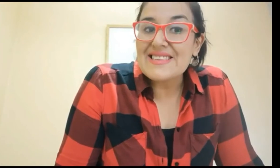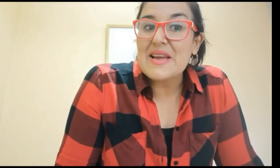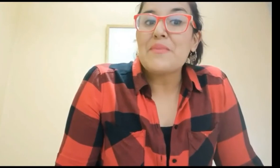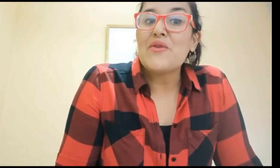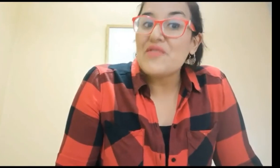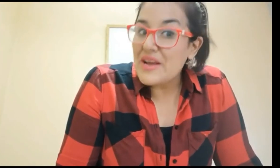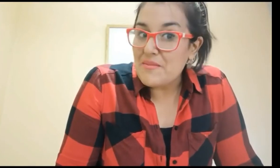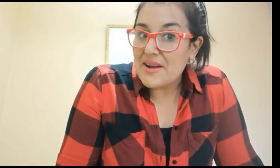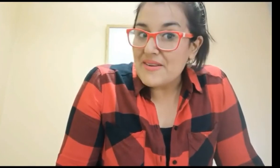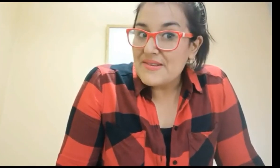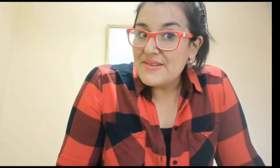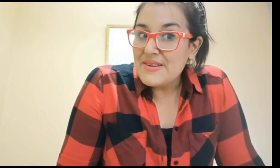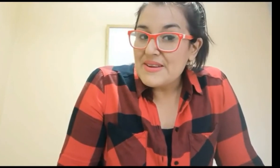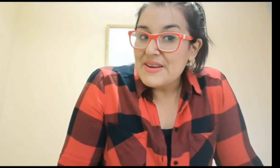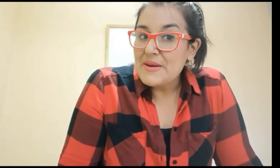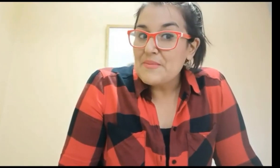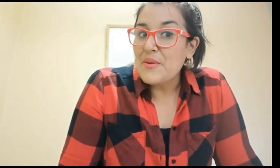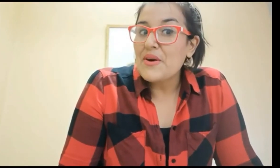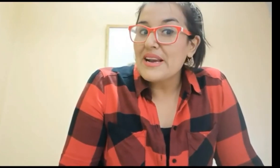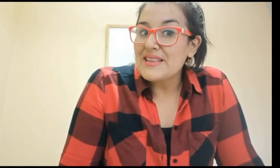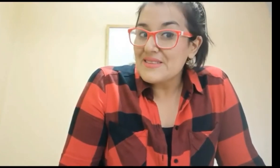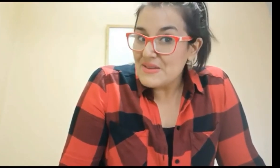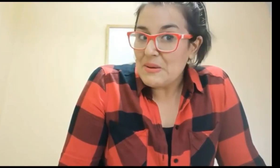este problema. Pongan atención.